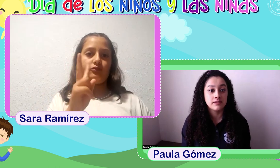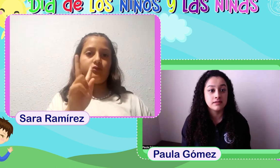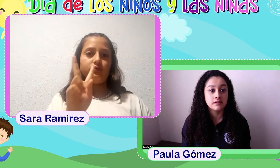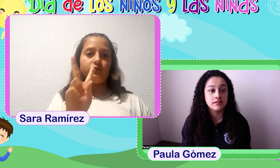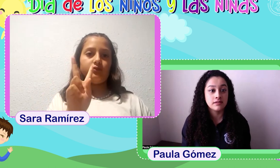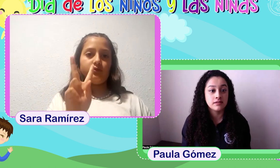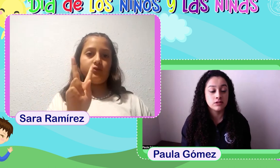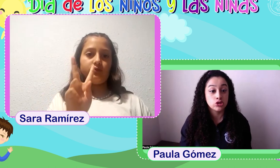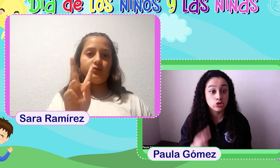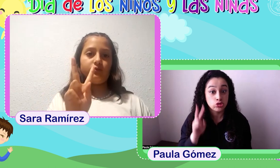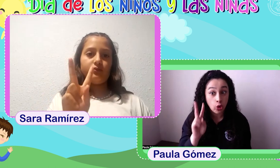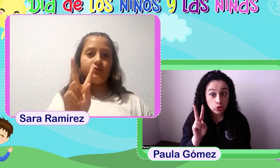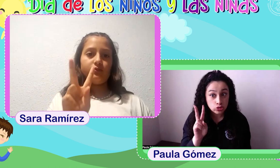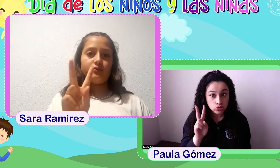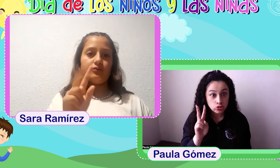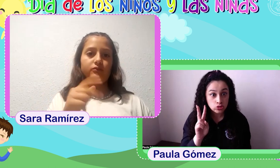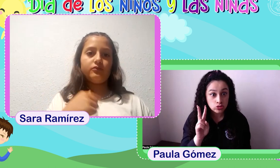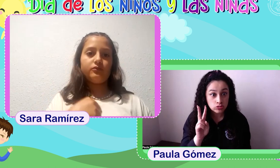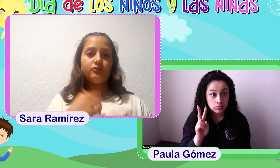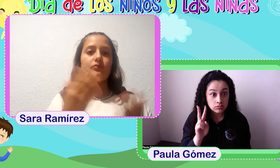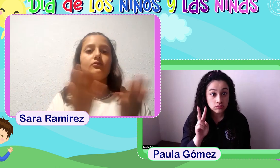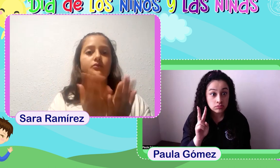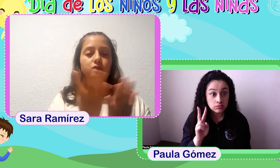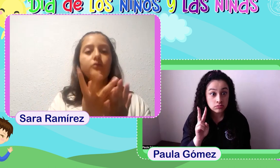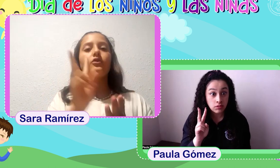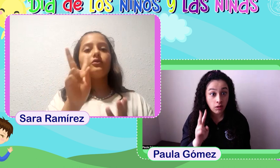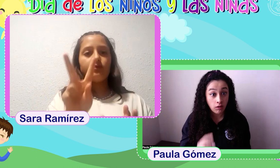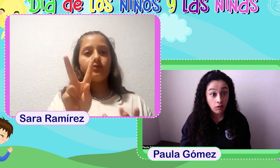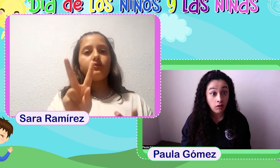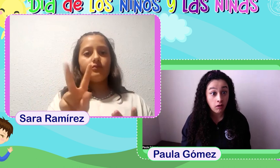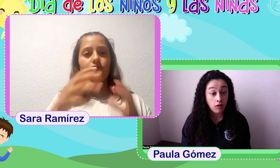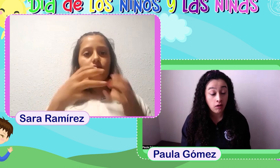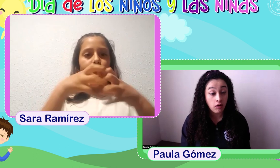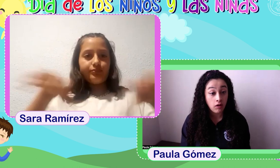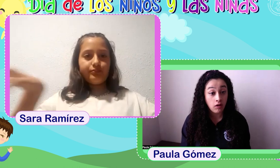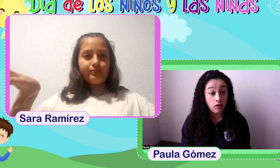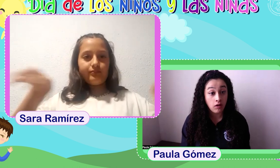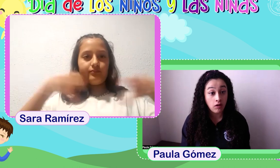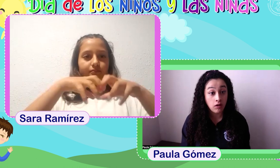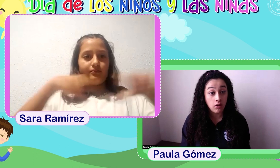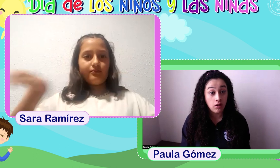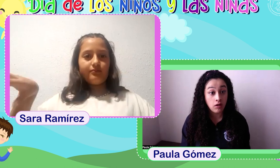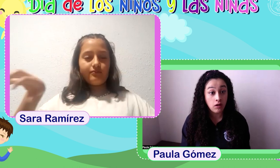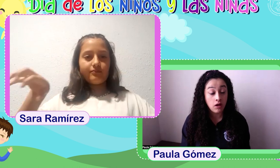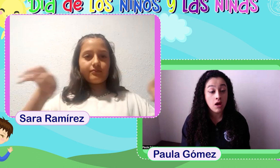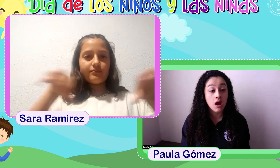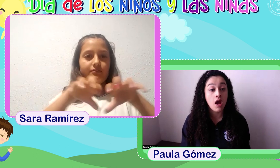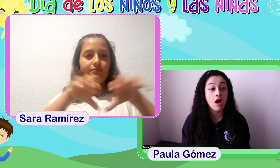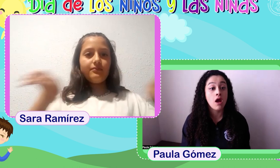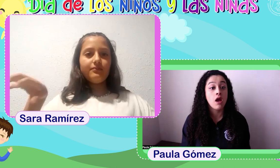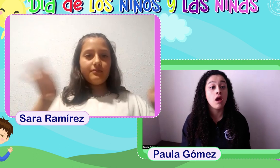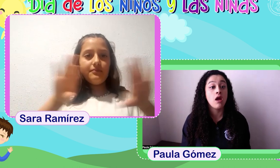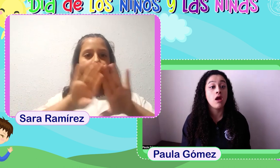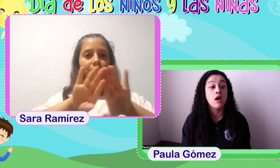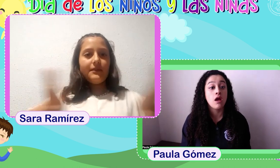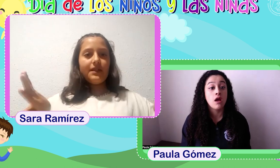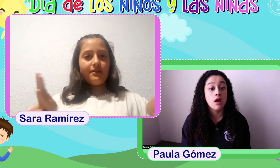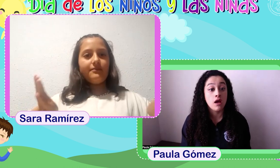hay dos grupos aparte. ¿Dos?